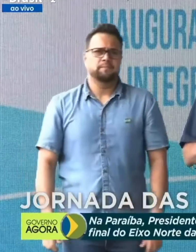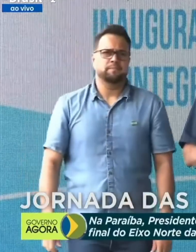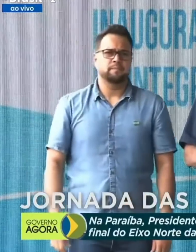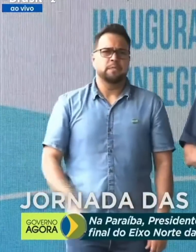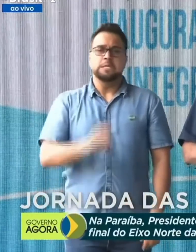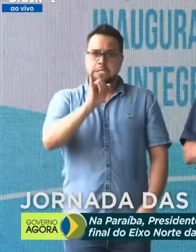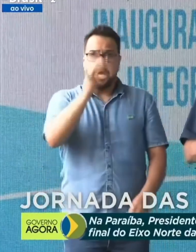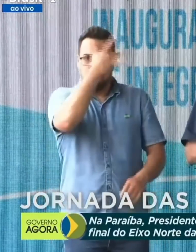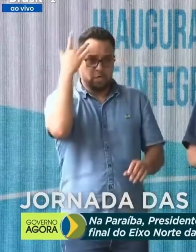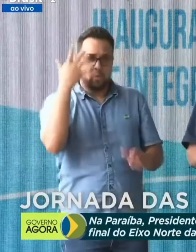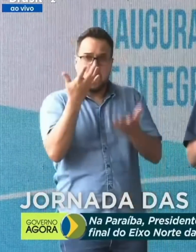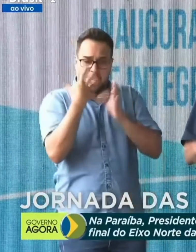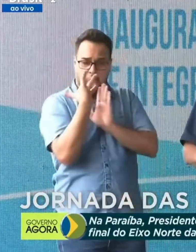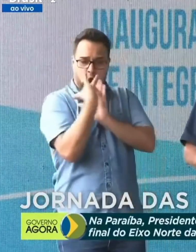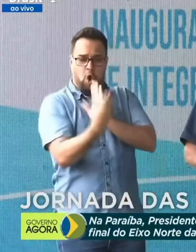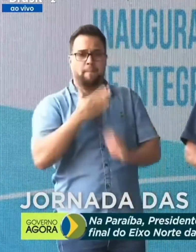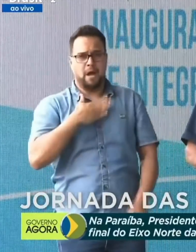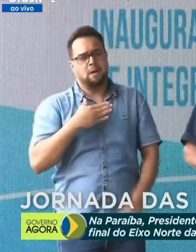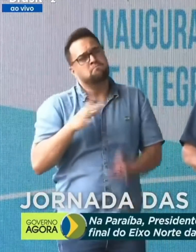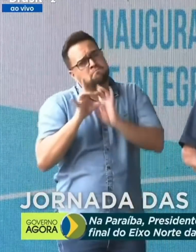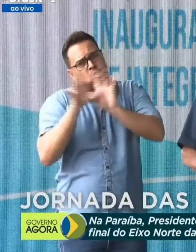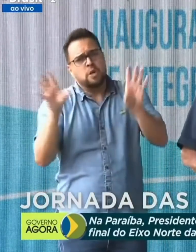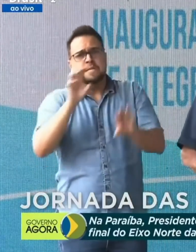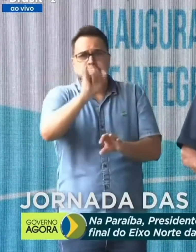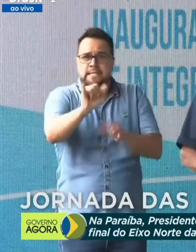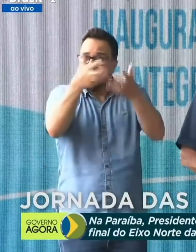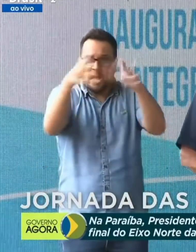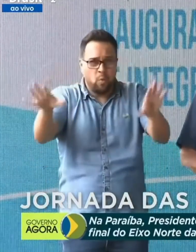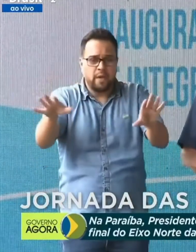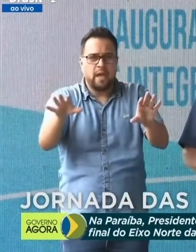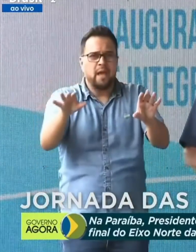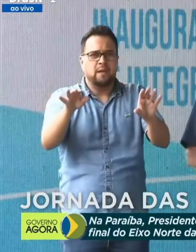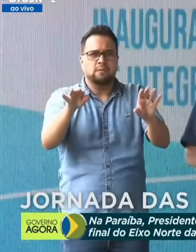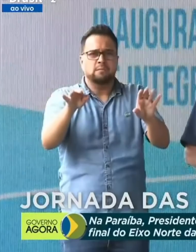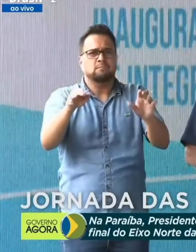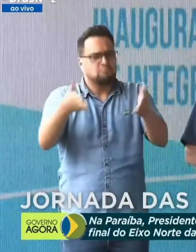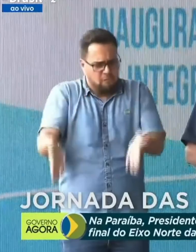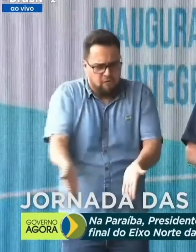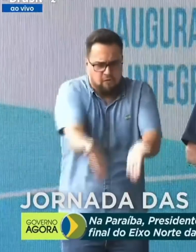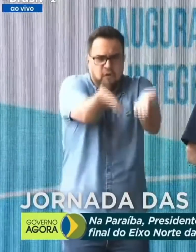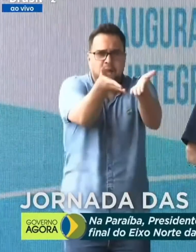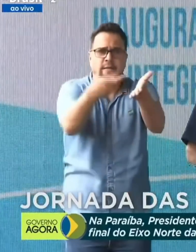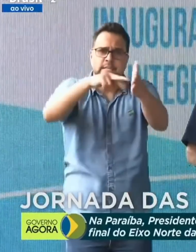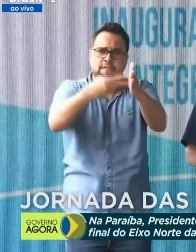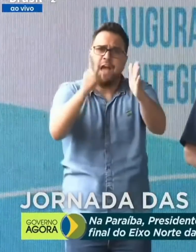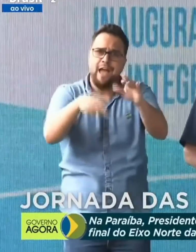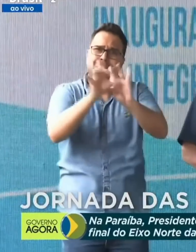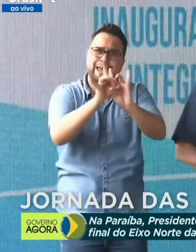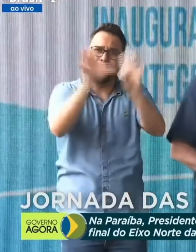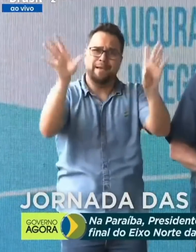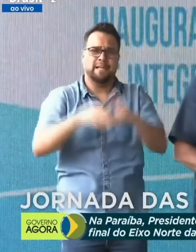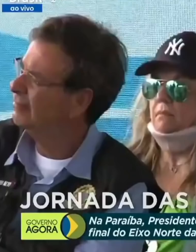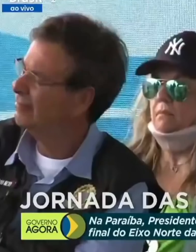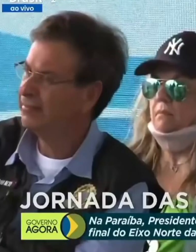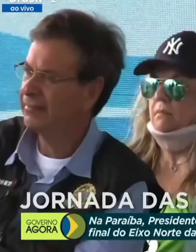Quem quiser seguir meu exemplo, que siga. Quem não quiser, que não siga. Isso é liberdade. Se fôssemos